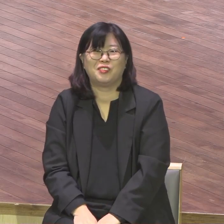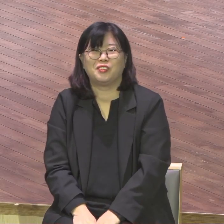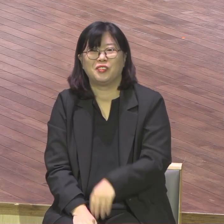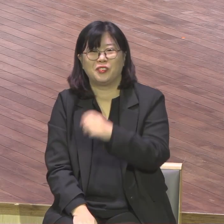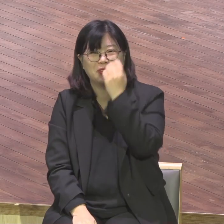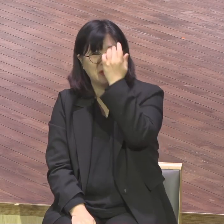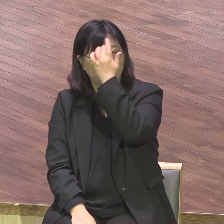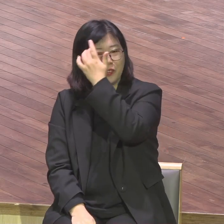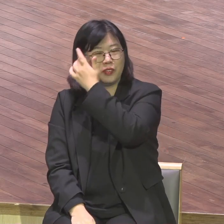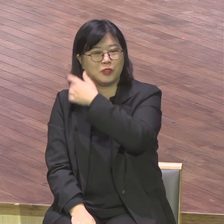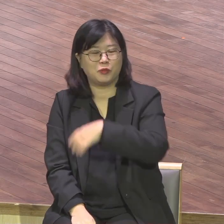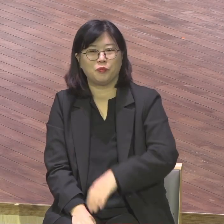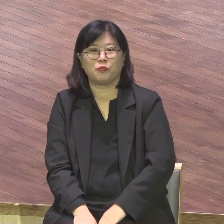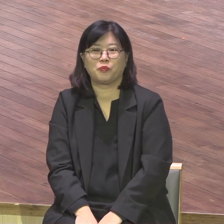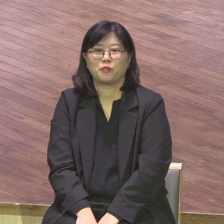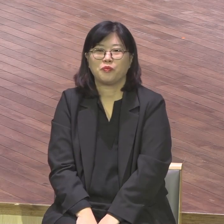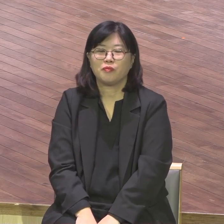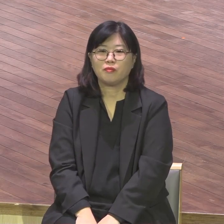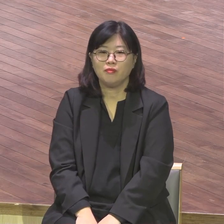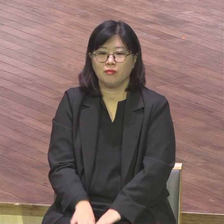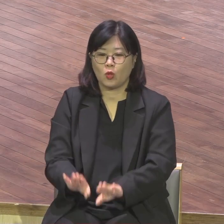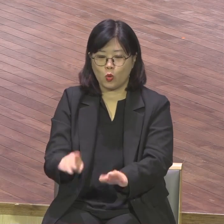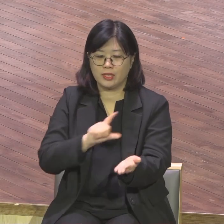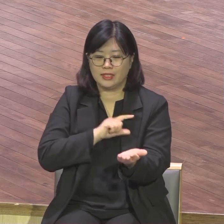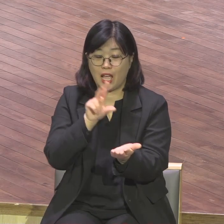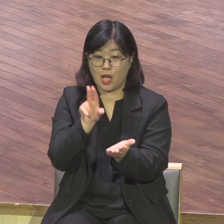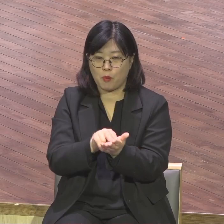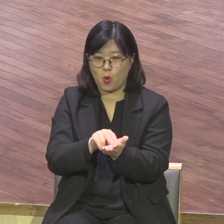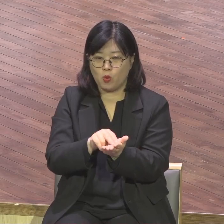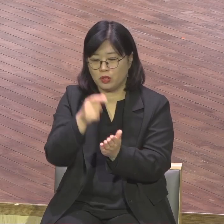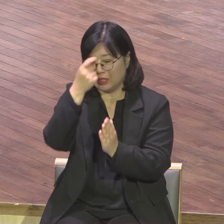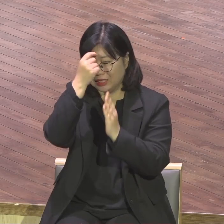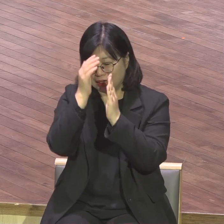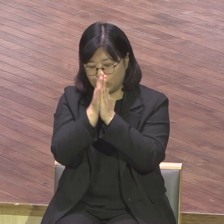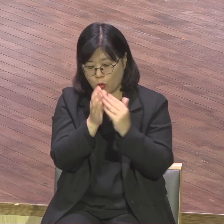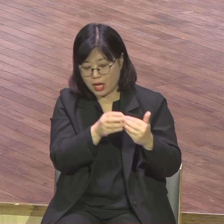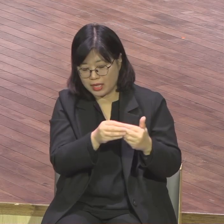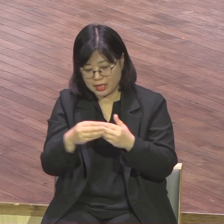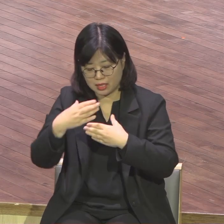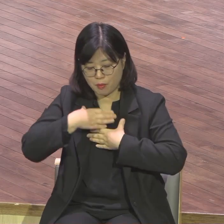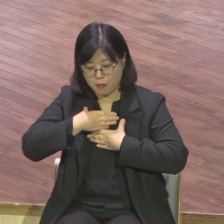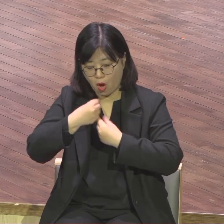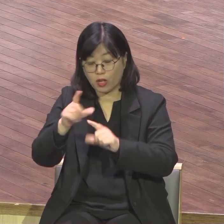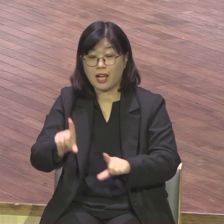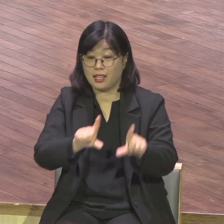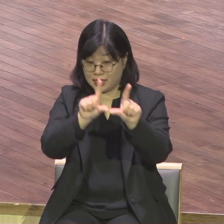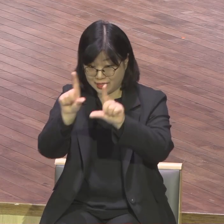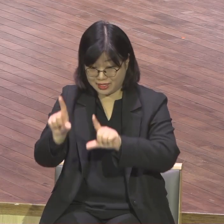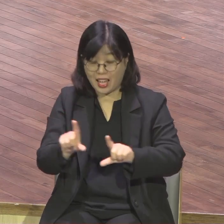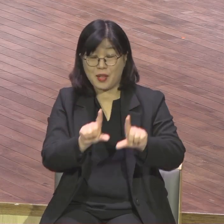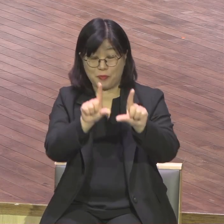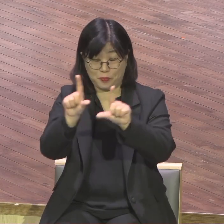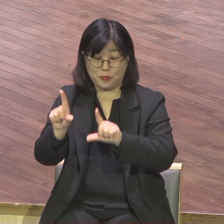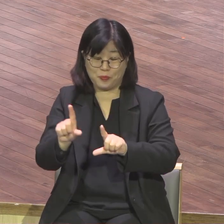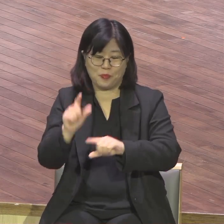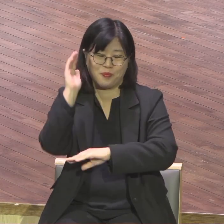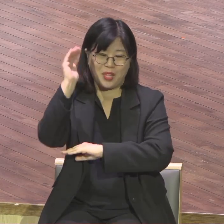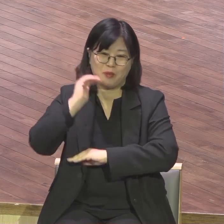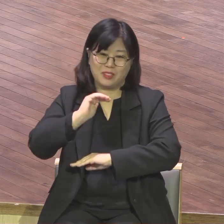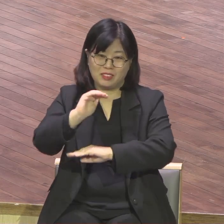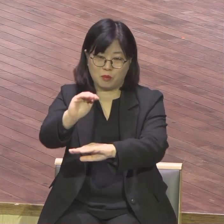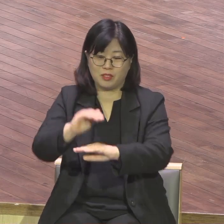이 말씀 가지고 기도가 이끄는 평강의 삶이란 제목으로 말씀을 드립니다. 지난주에는